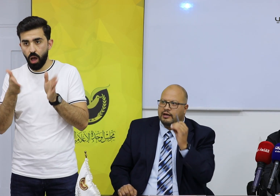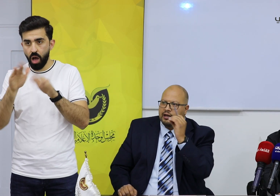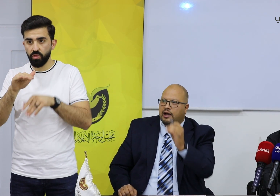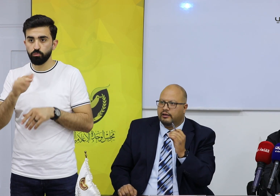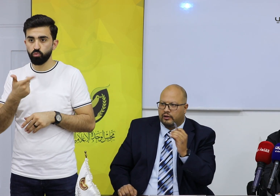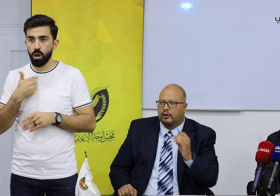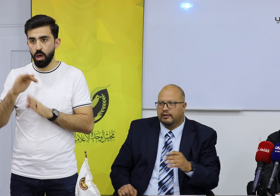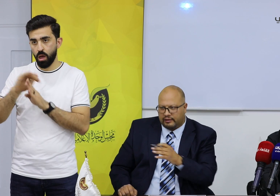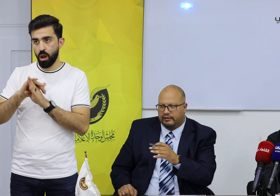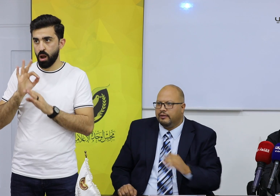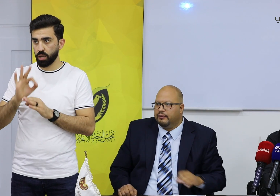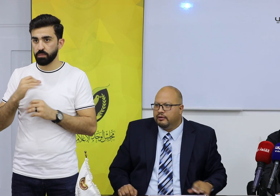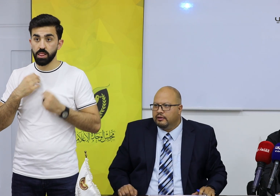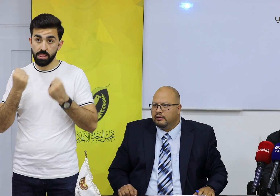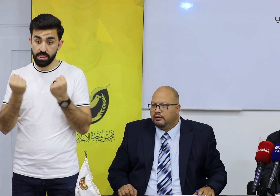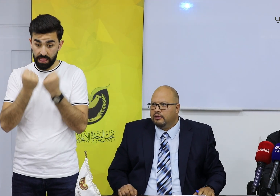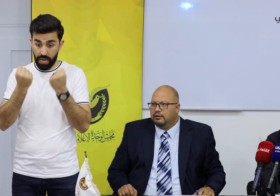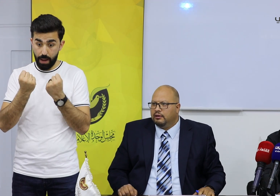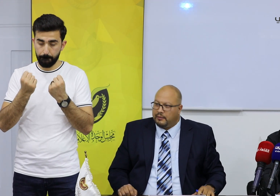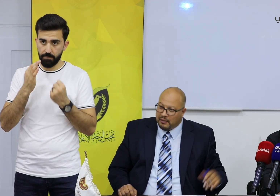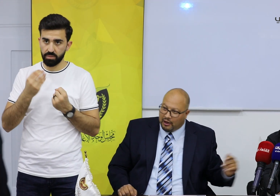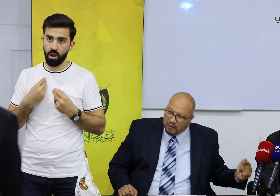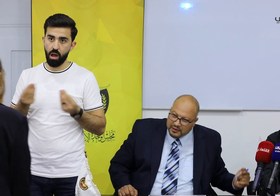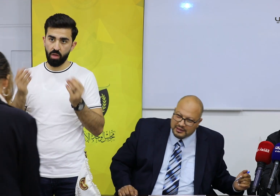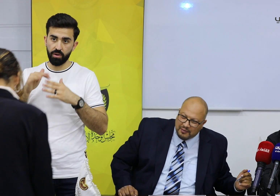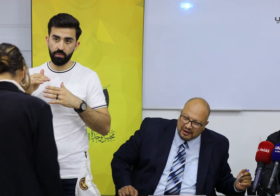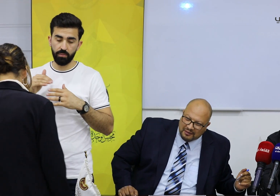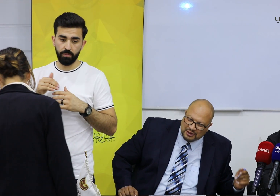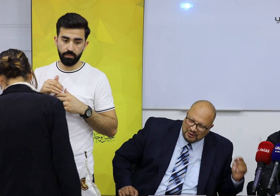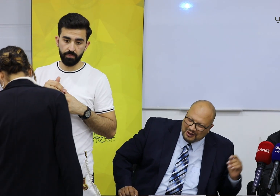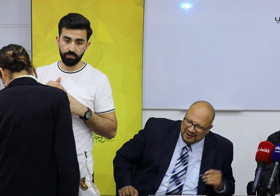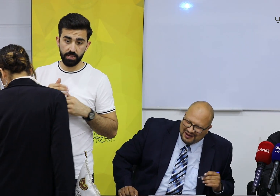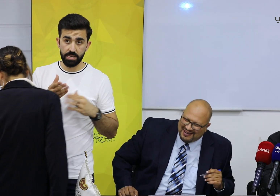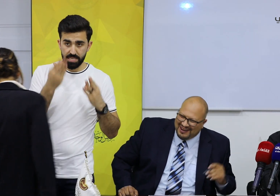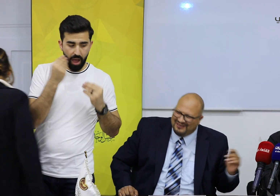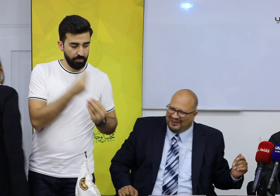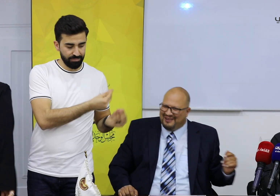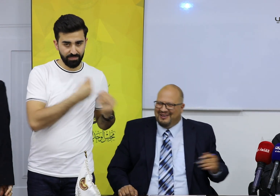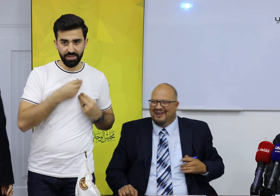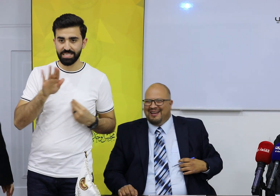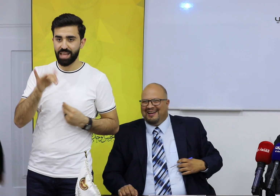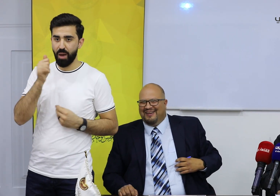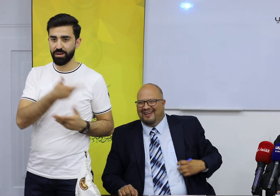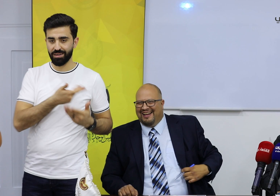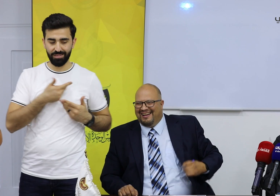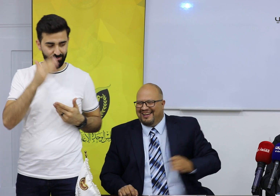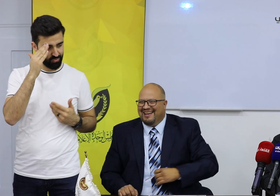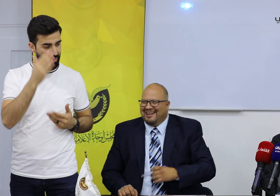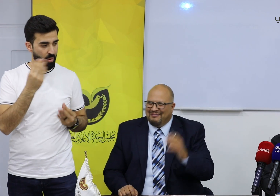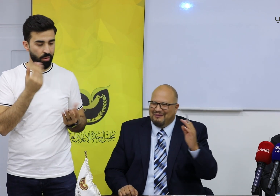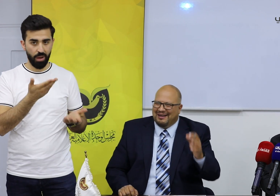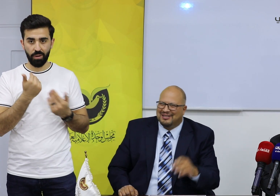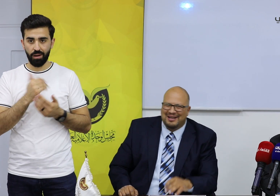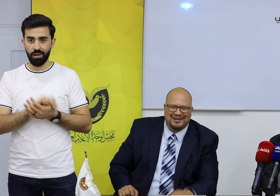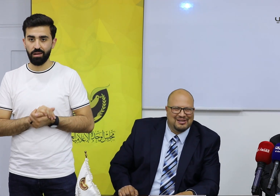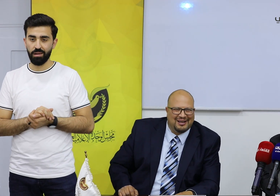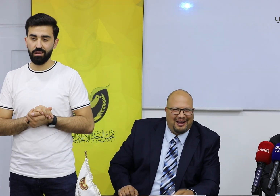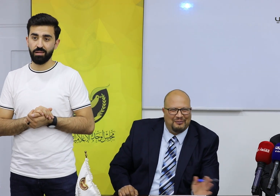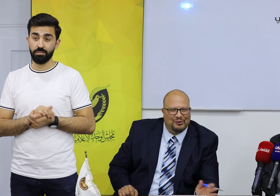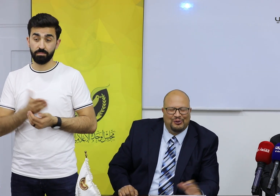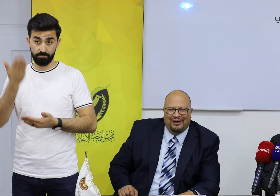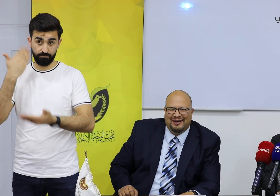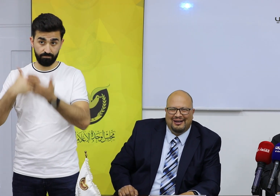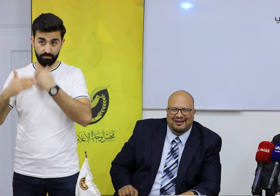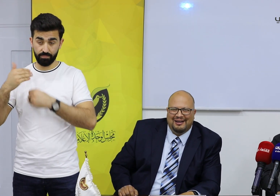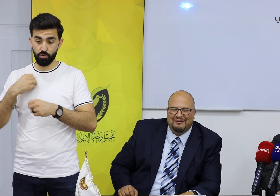محتاج لعنايه اكثر وقت التدريب. طبعا هي معلومه من سامر انا بتشغل لانه لما بلشنا نشتغل